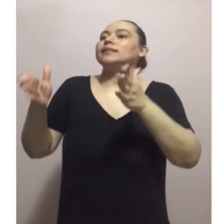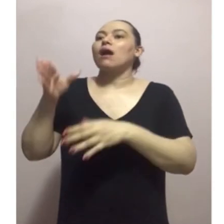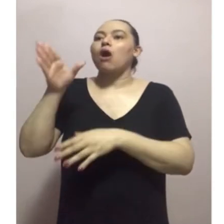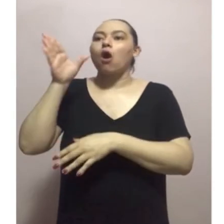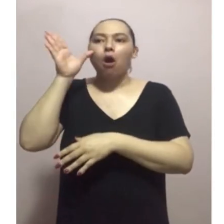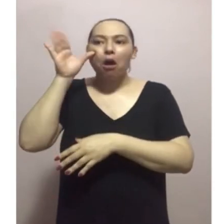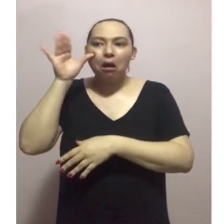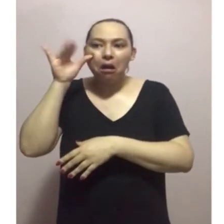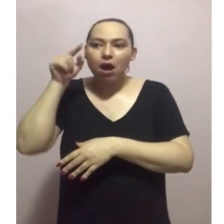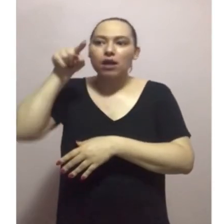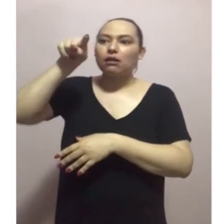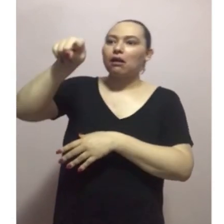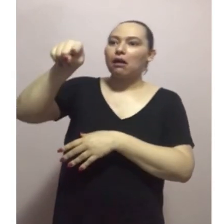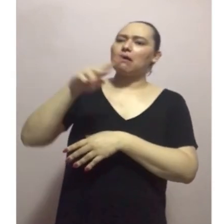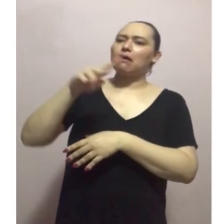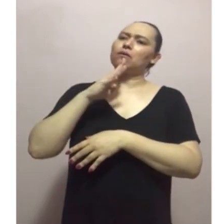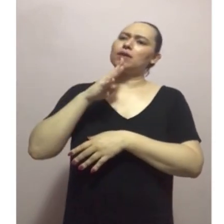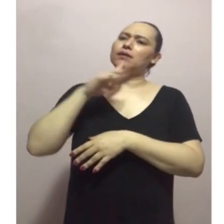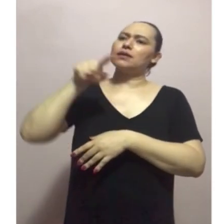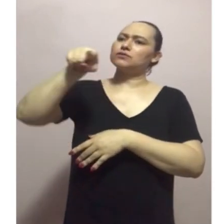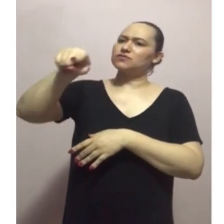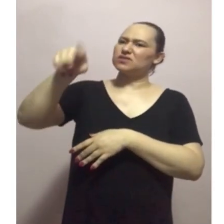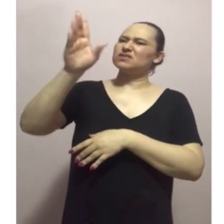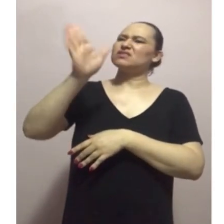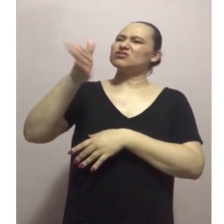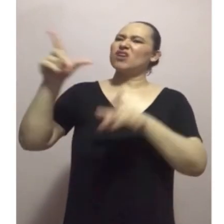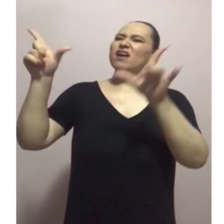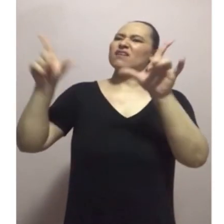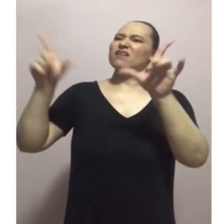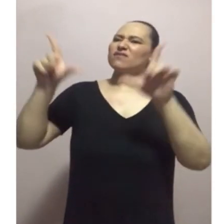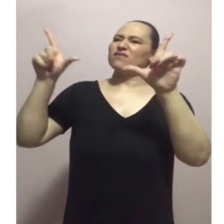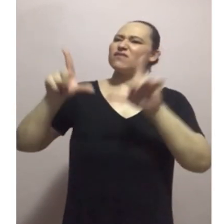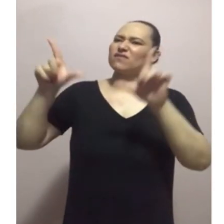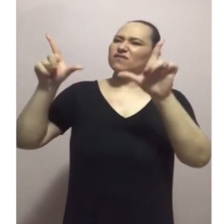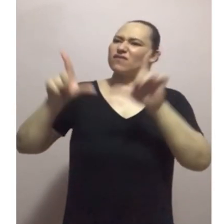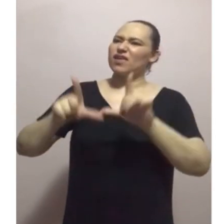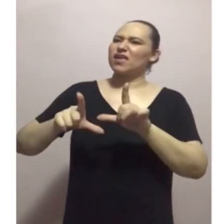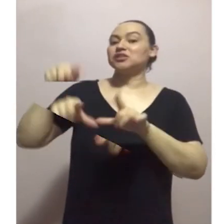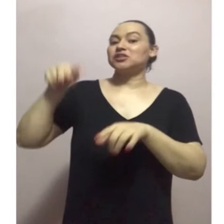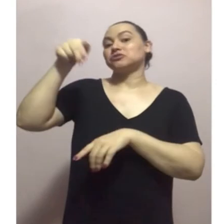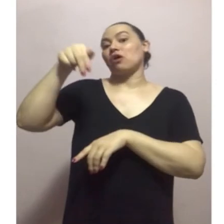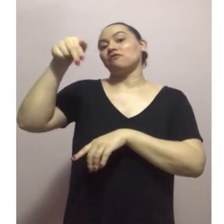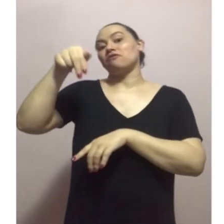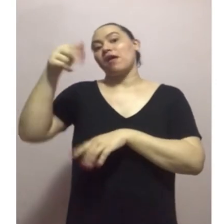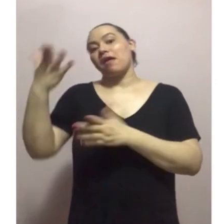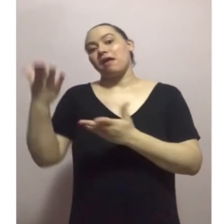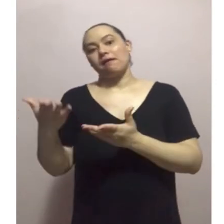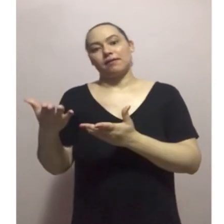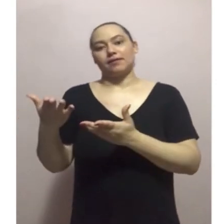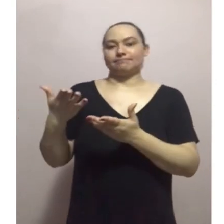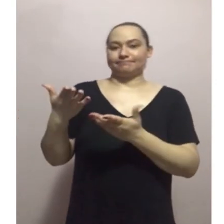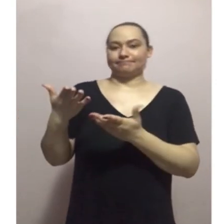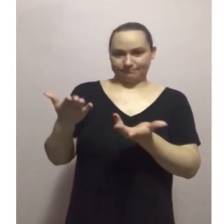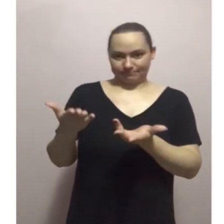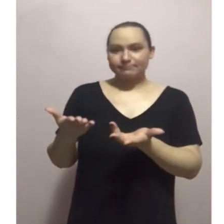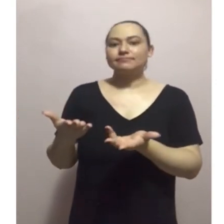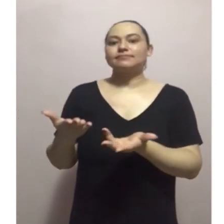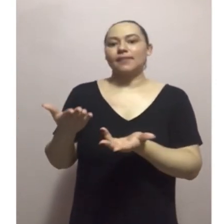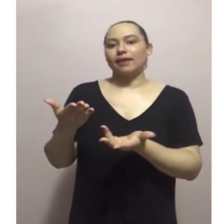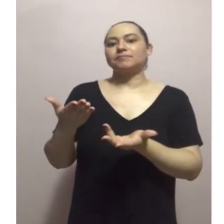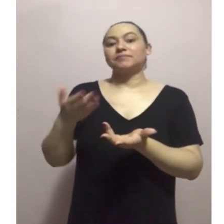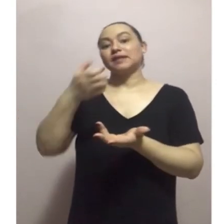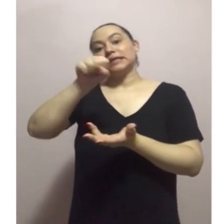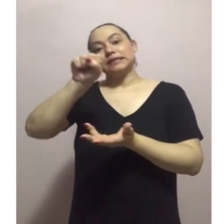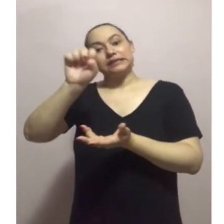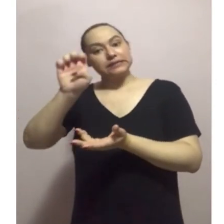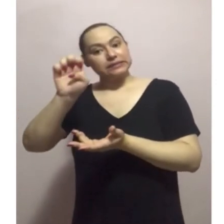televisão, aquilo ali começou a dar um outro, né, feedback para eles dentro da